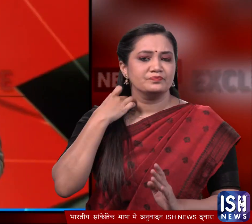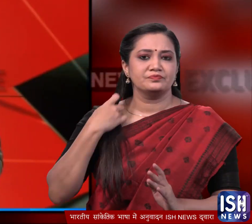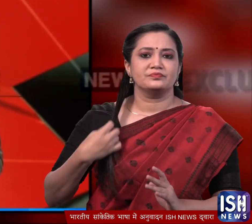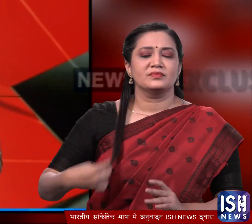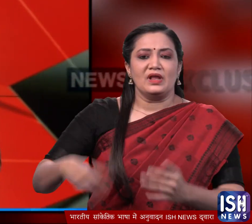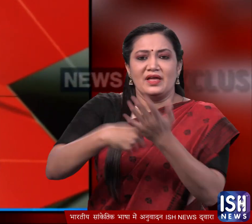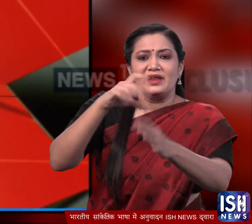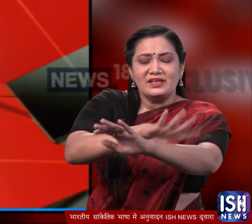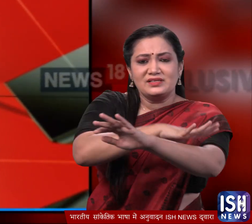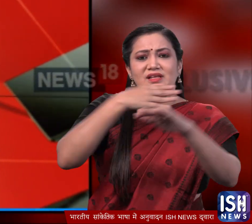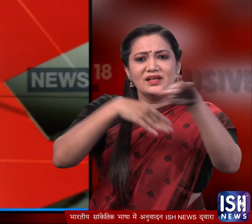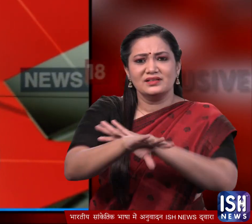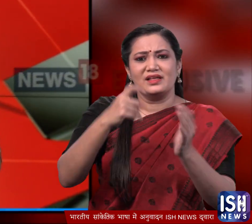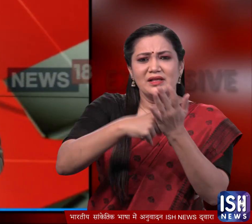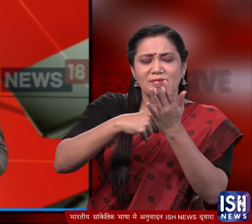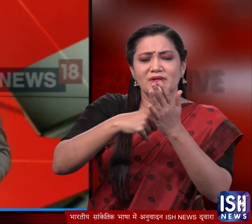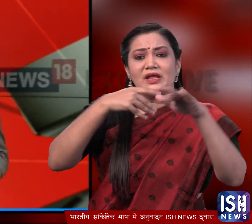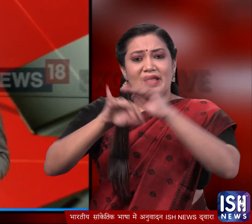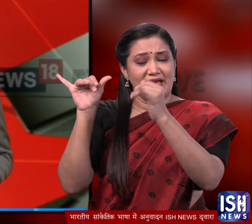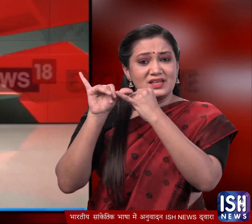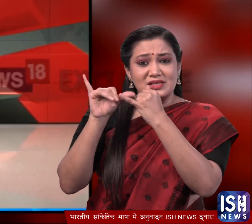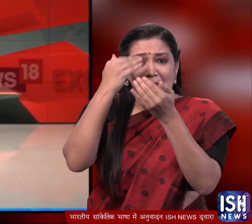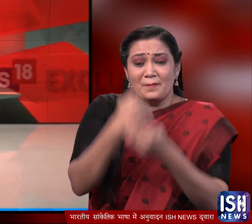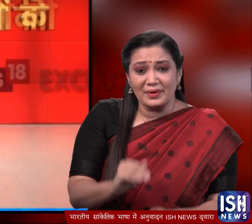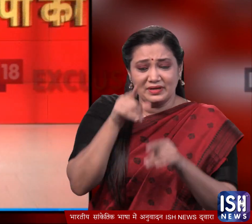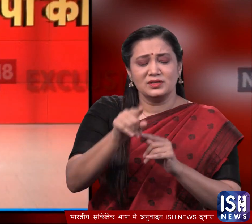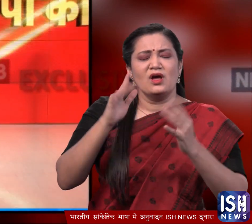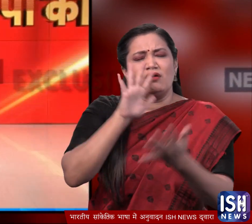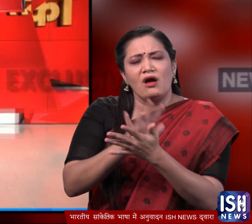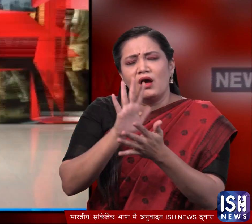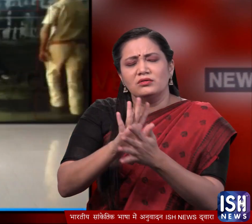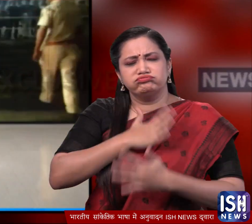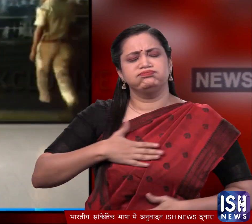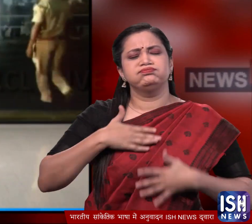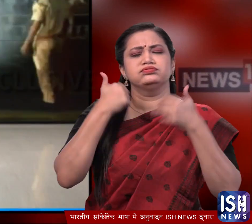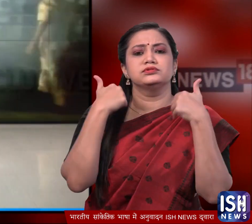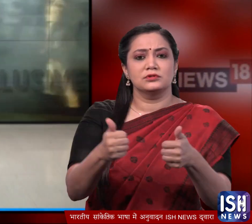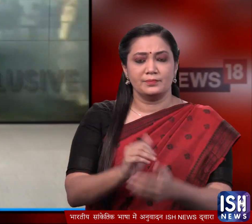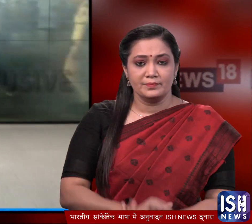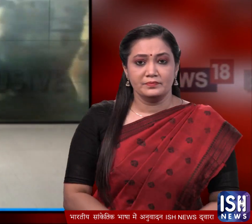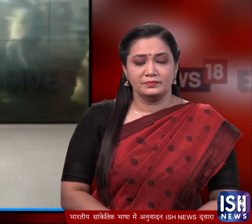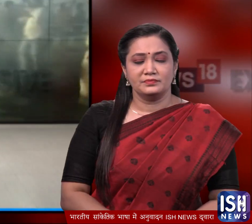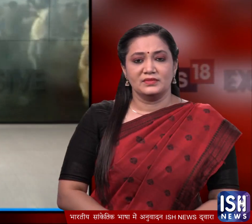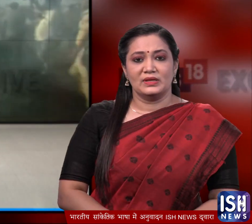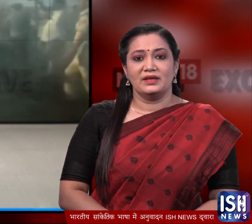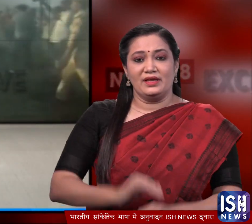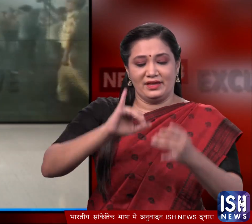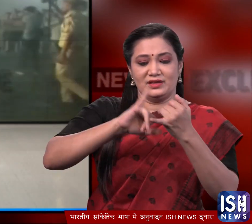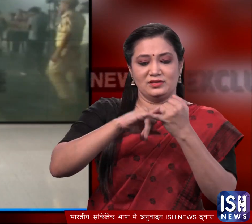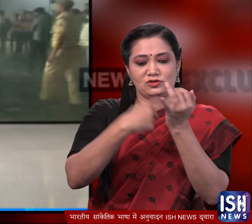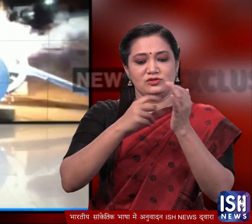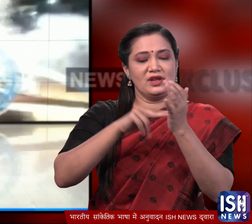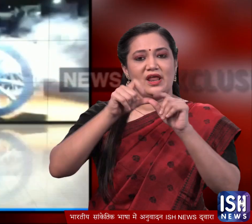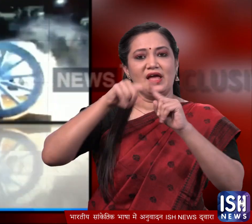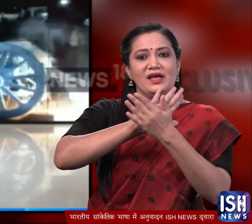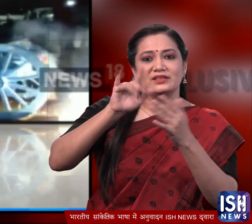राजस्थान में राजसमंद से कृष्ण जन्माष्टमी का जबरदस्त जश्न मनाया गया। वहां के श्रीनाथ जी मंदिर में